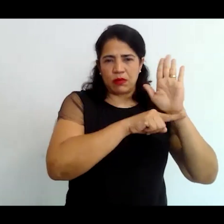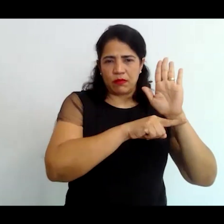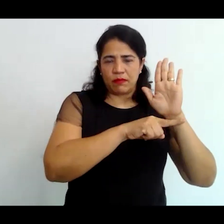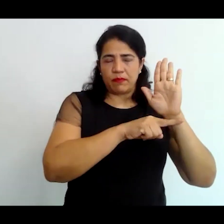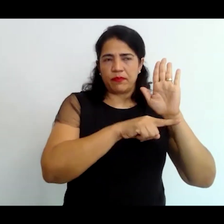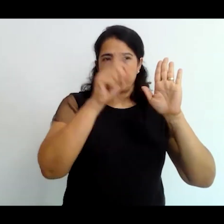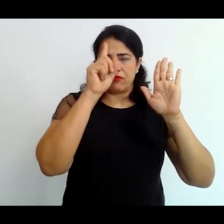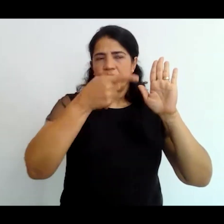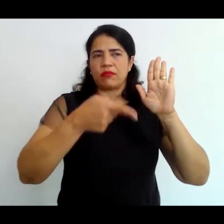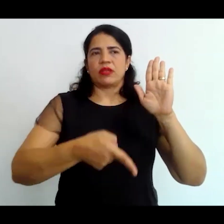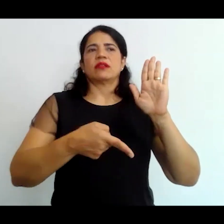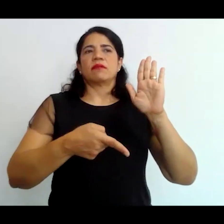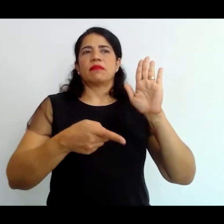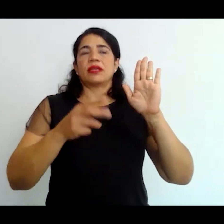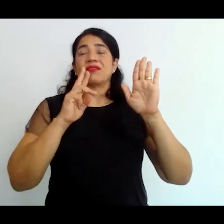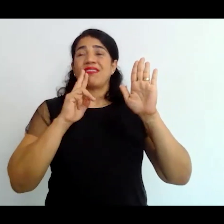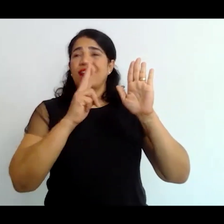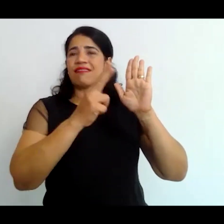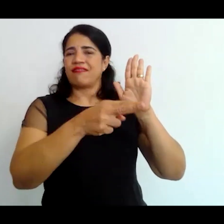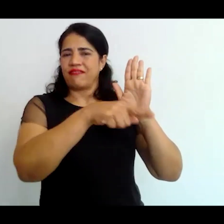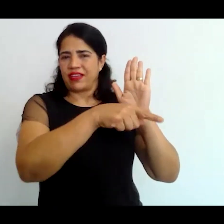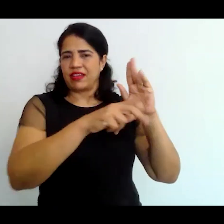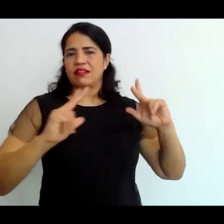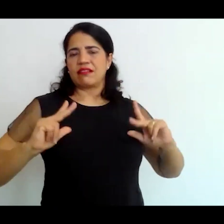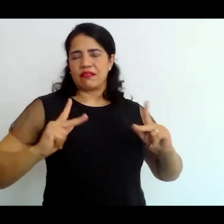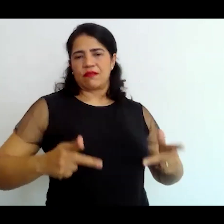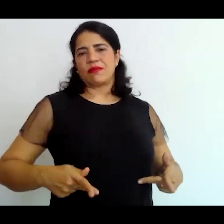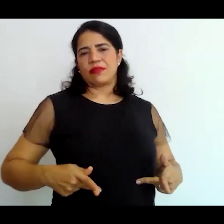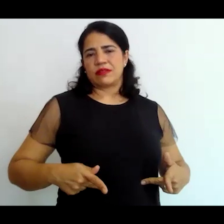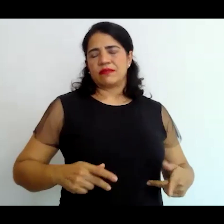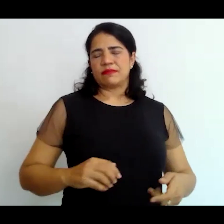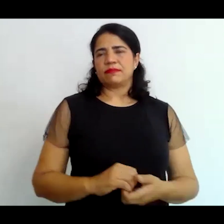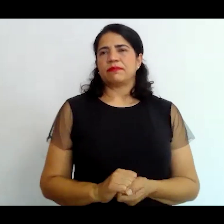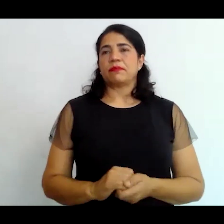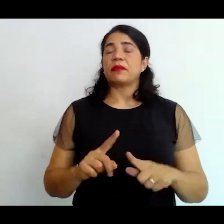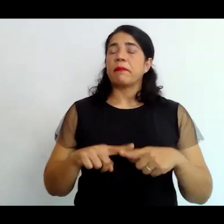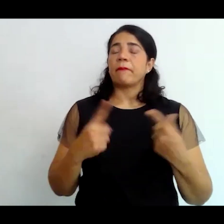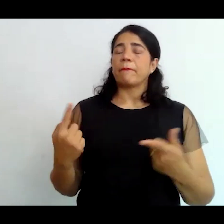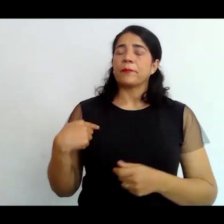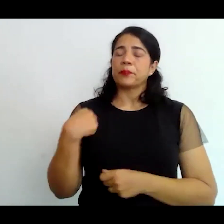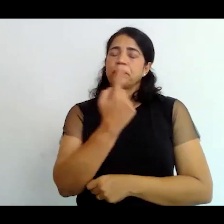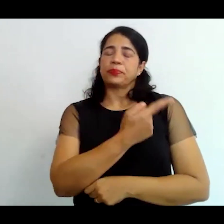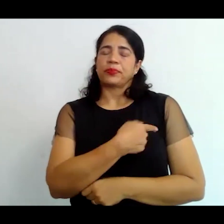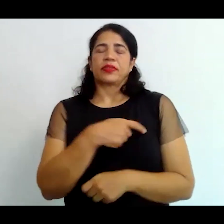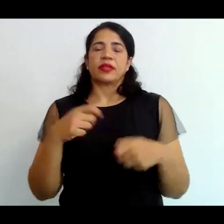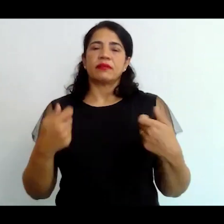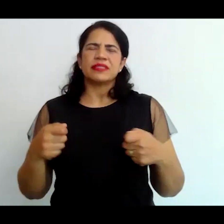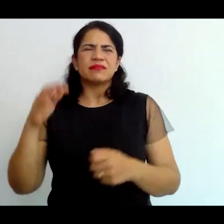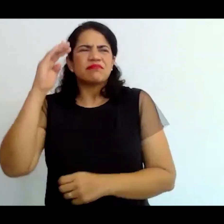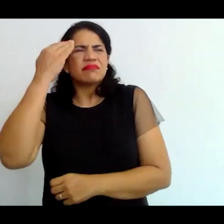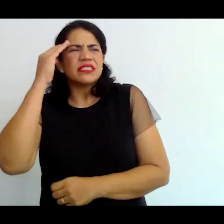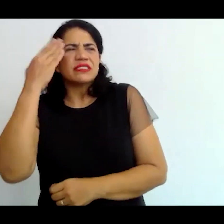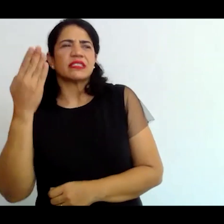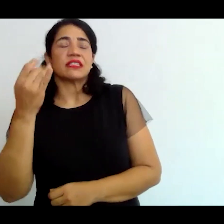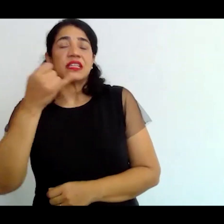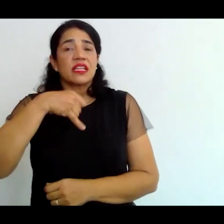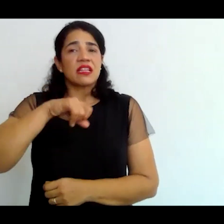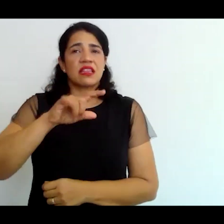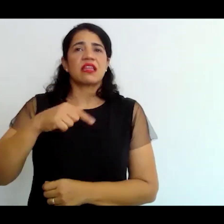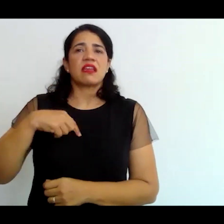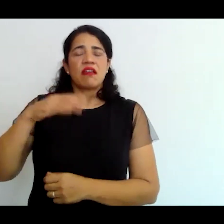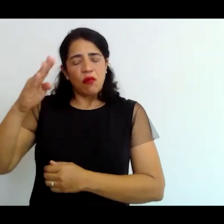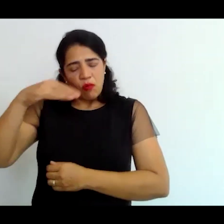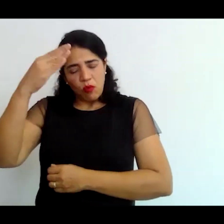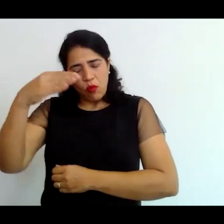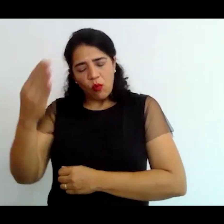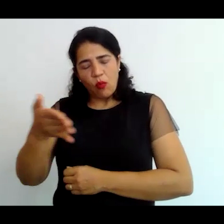nós estamos honrando a origem. E se você puxar essa origem, e vai ver que Deus é quem criou